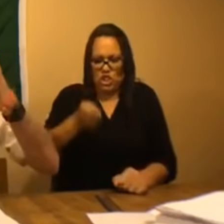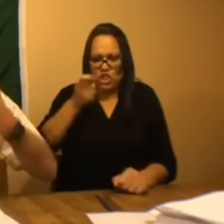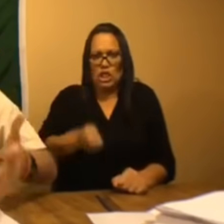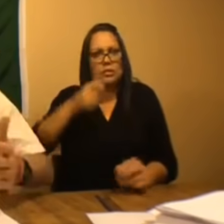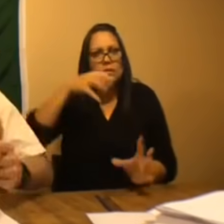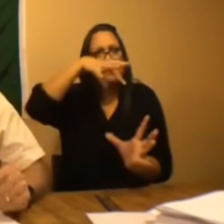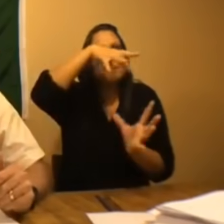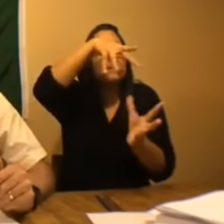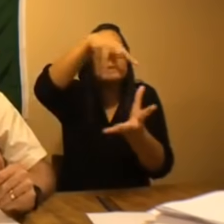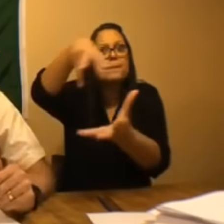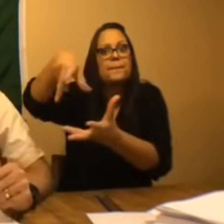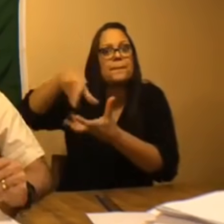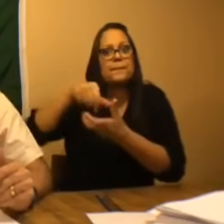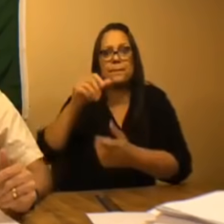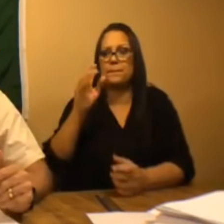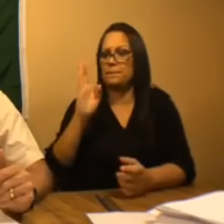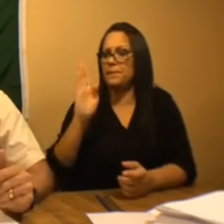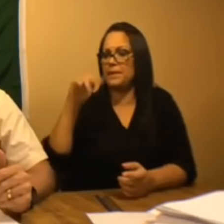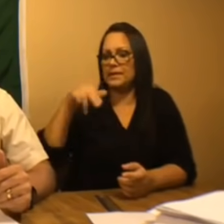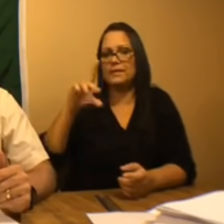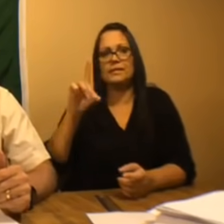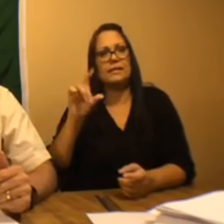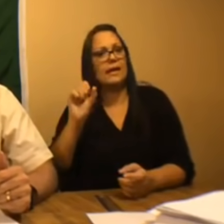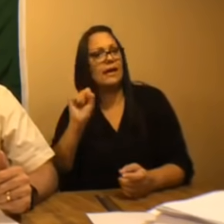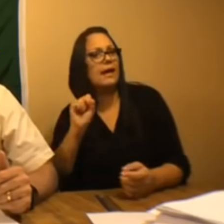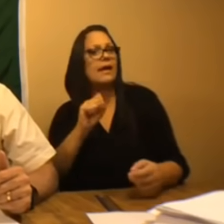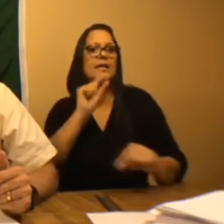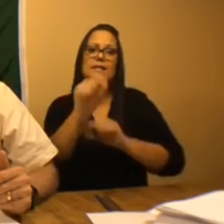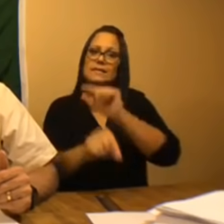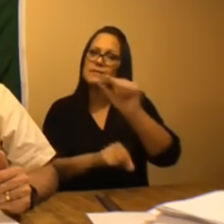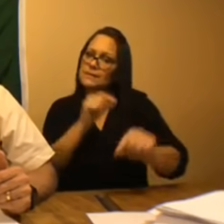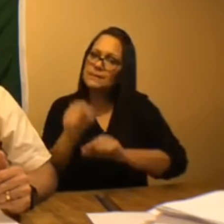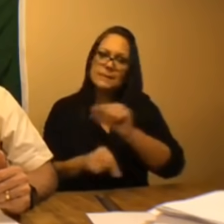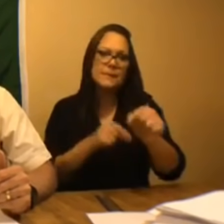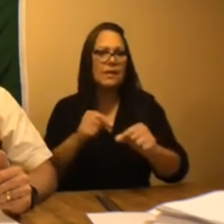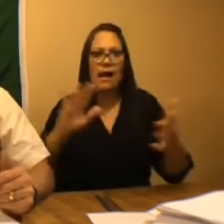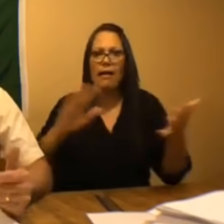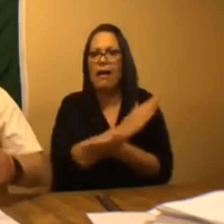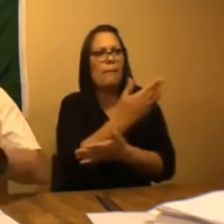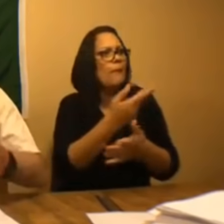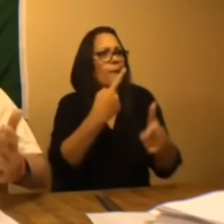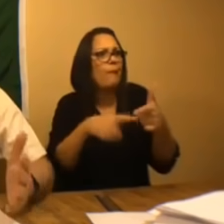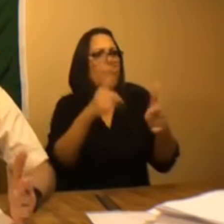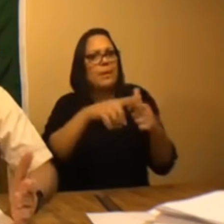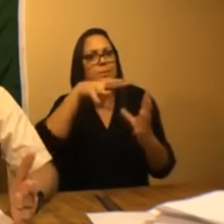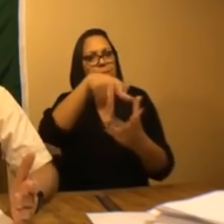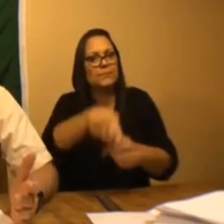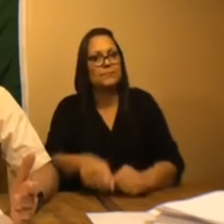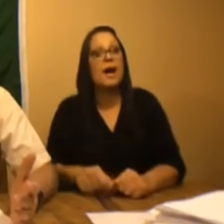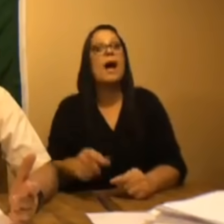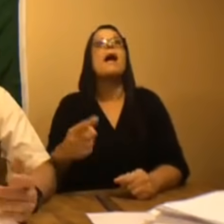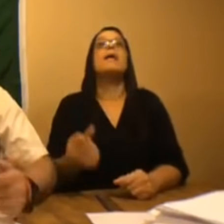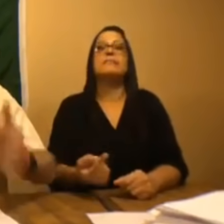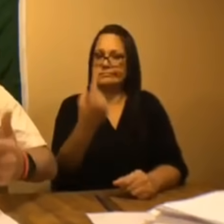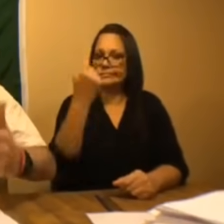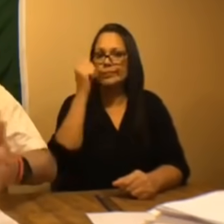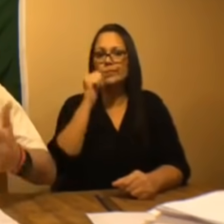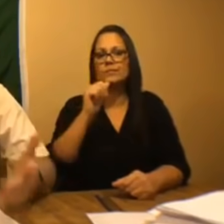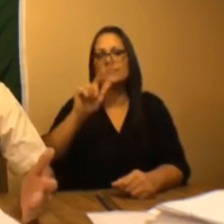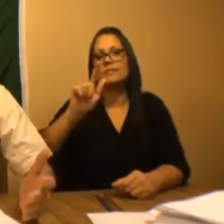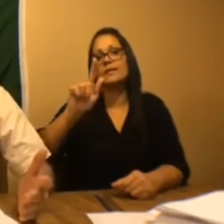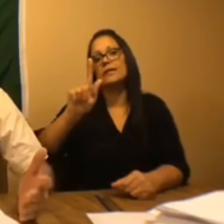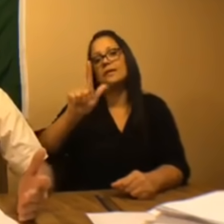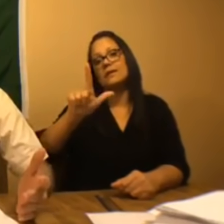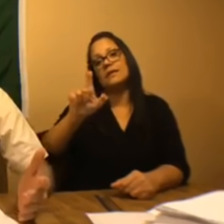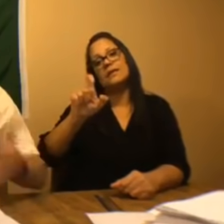que arrebentaram com o BNDES, emprestando dinheiro para ditaduras. Tá? Temos agora um vídeo da Gleisi Hoffmann dizendo que vai